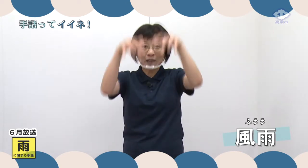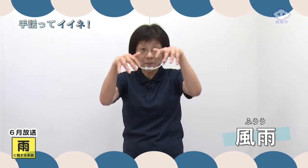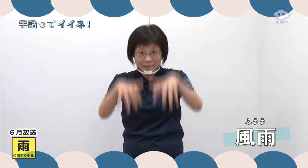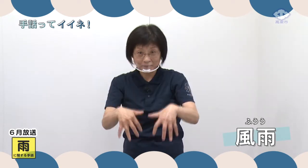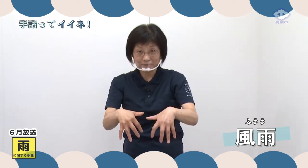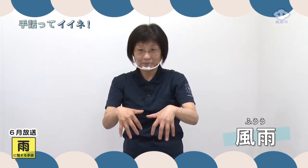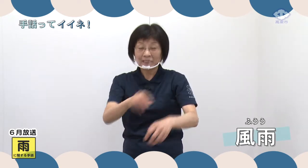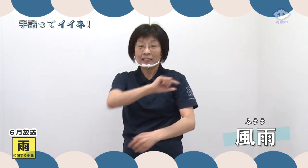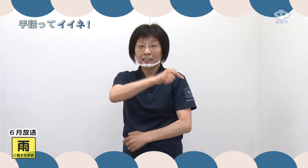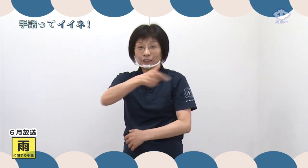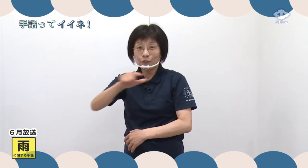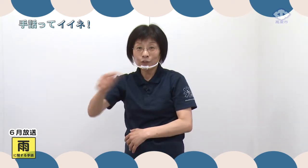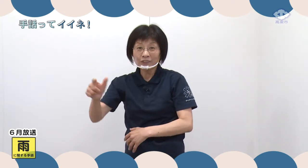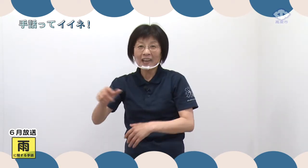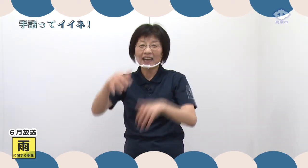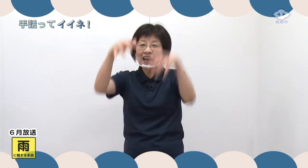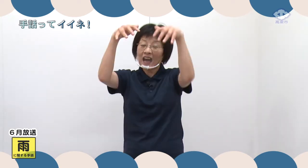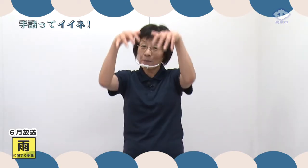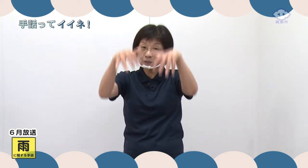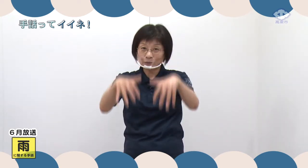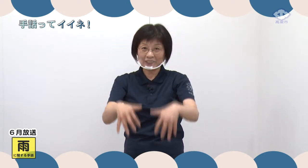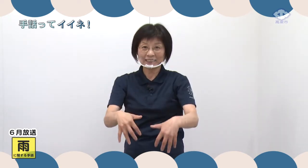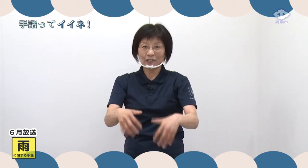雨、いろいろな雨の降り方を